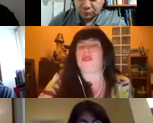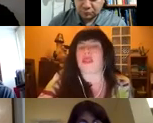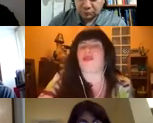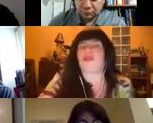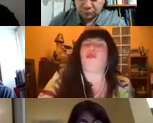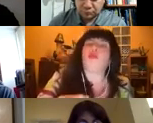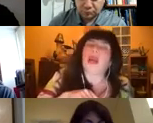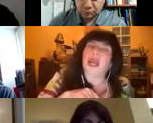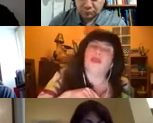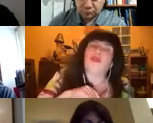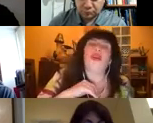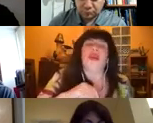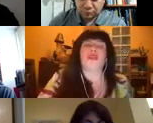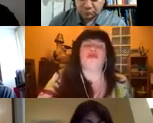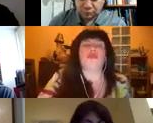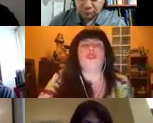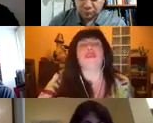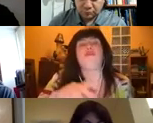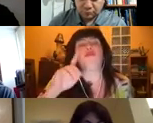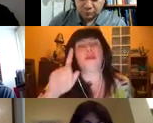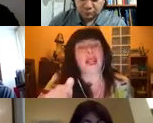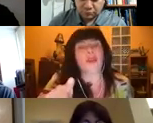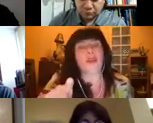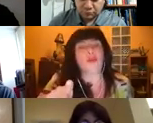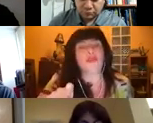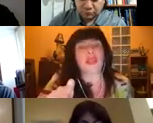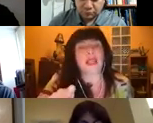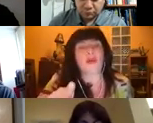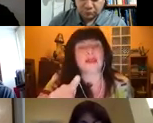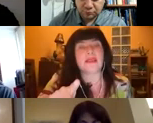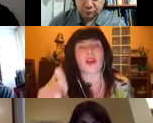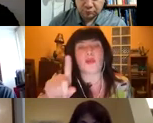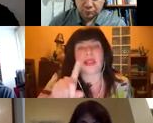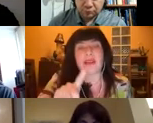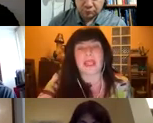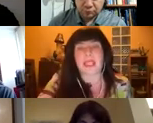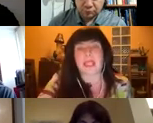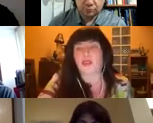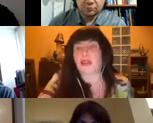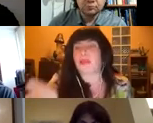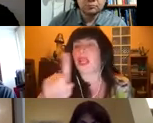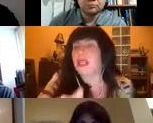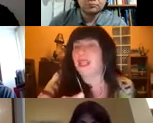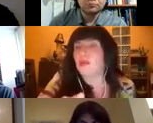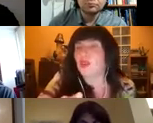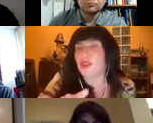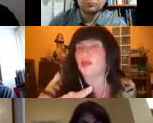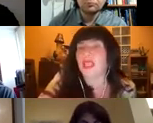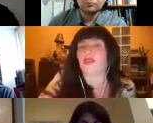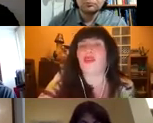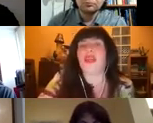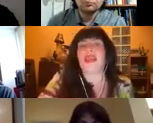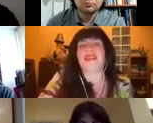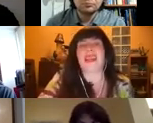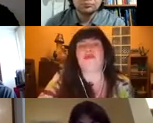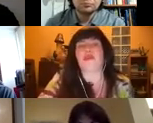de proceso que fuimos buscando, nosotros lo que hicimos fue mirar los recursos de la lengua de señas como estaban descritos. También aquí tenemos otro